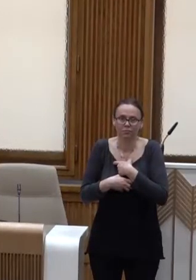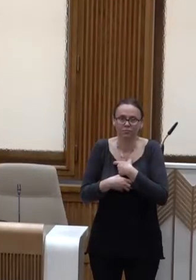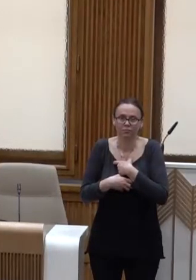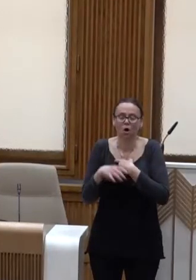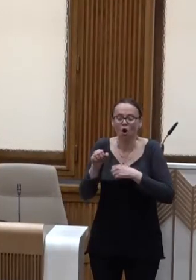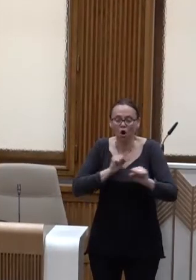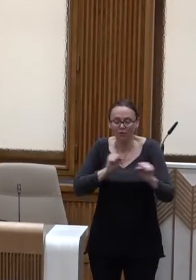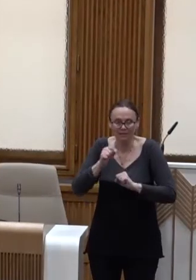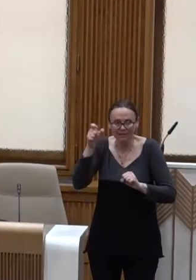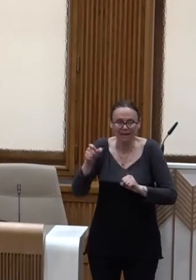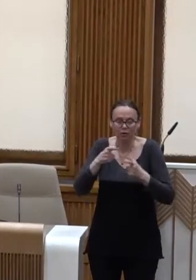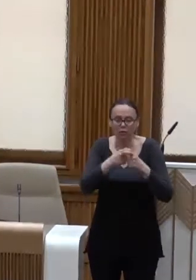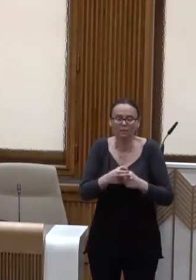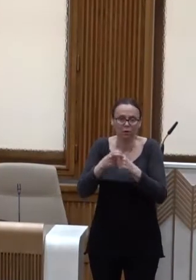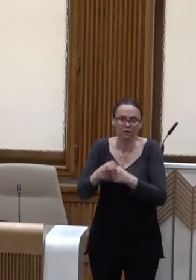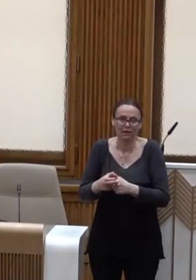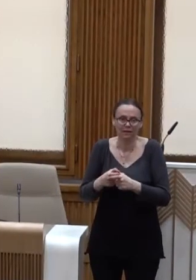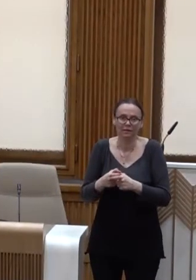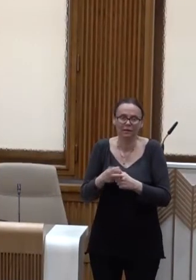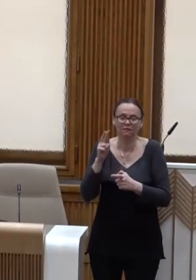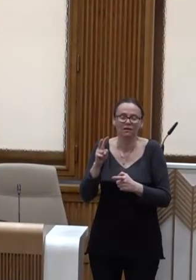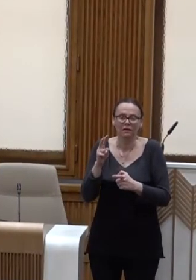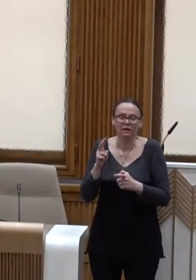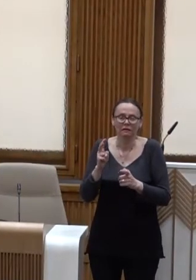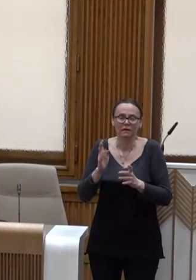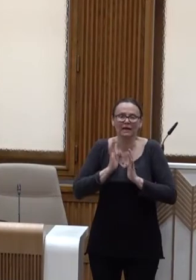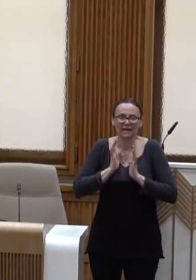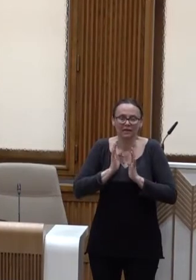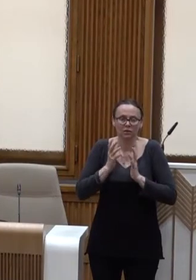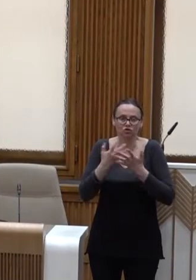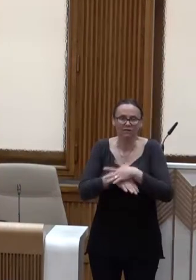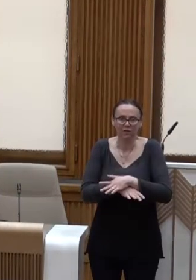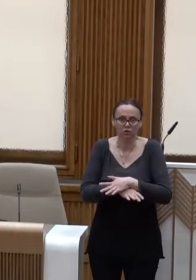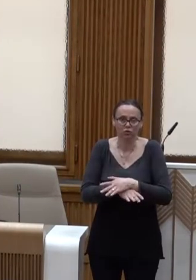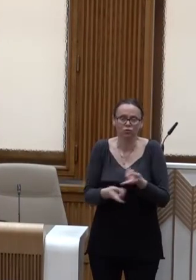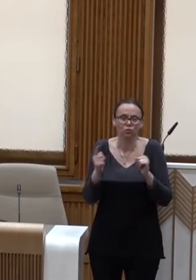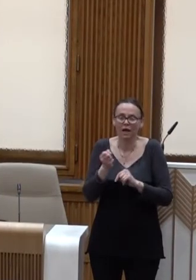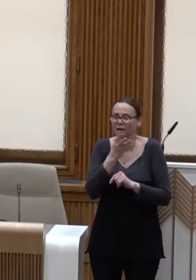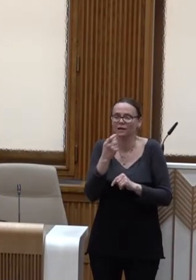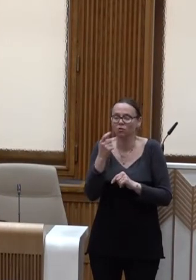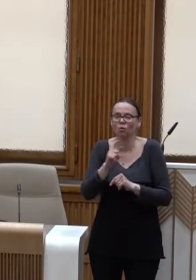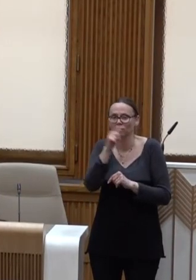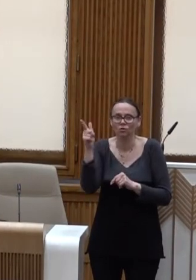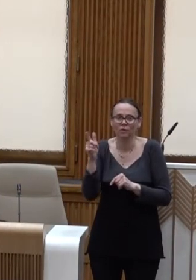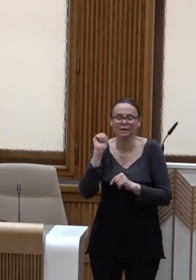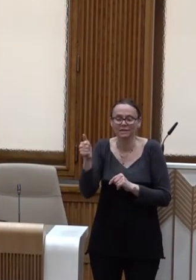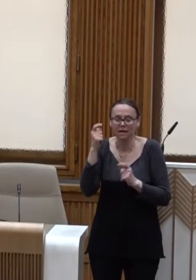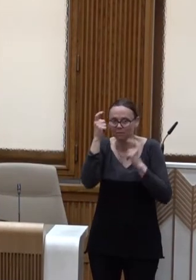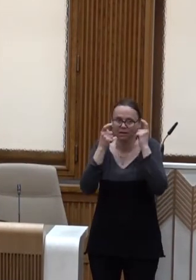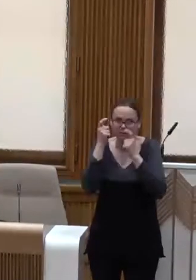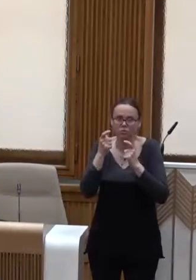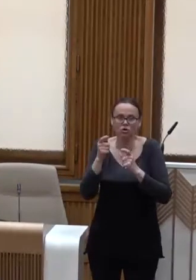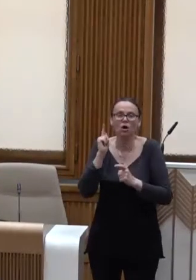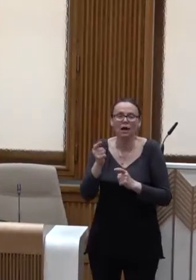o direktorjih podjetij v kritični infrastrukturi in kjerkoli drugje, da sami razmišljajo, kaj